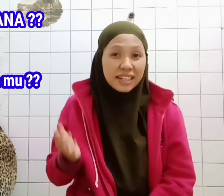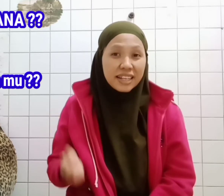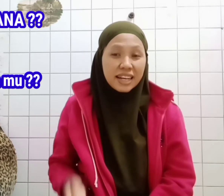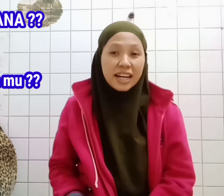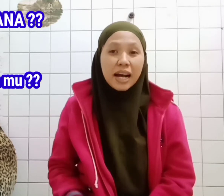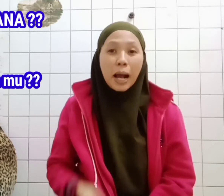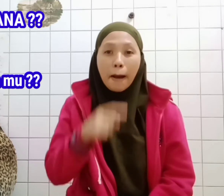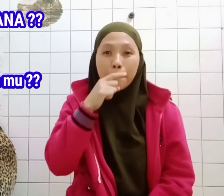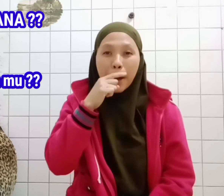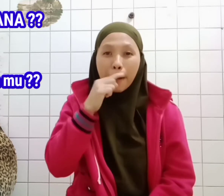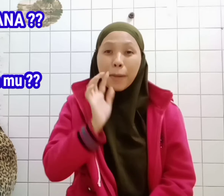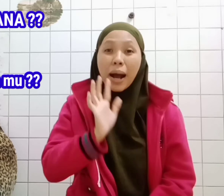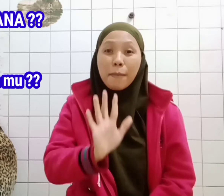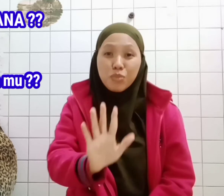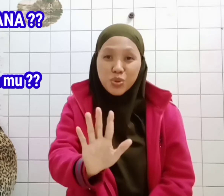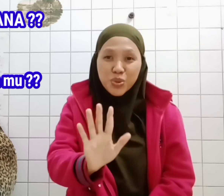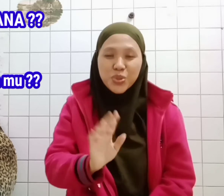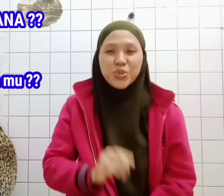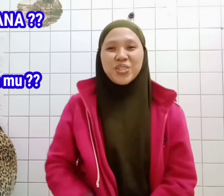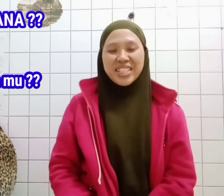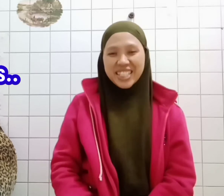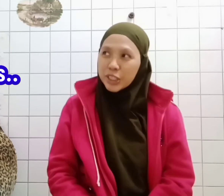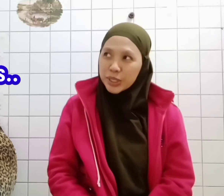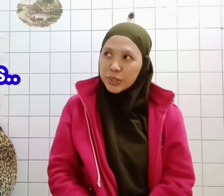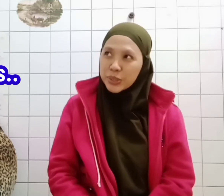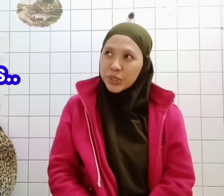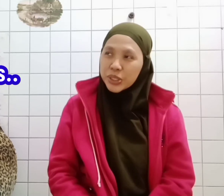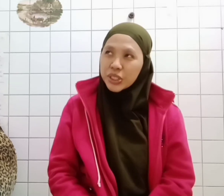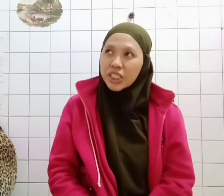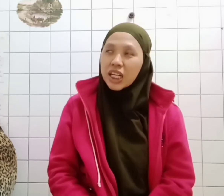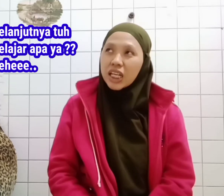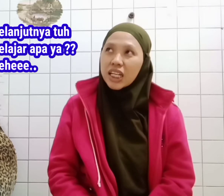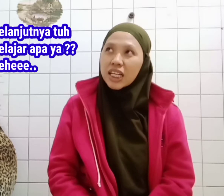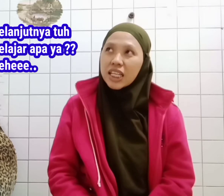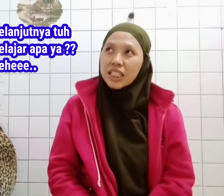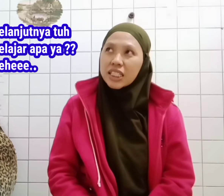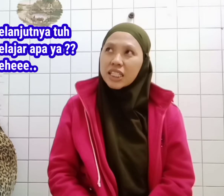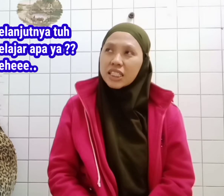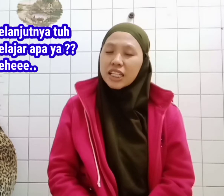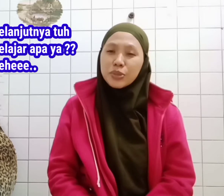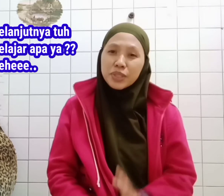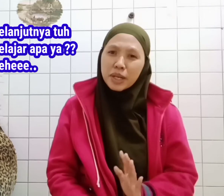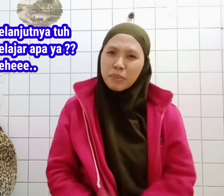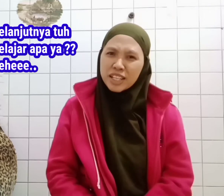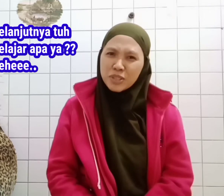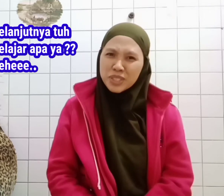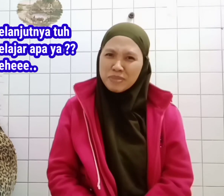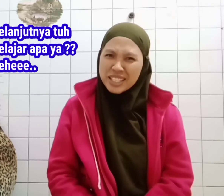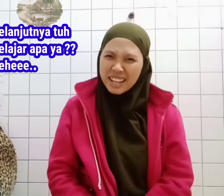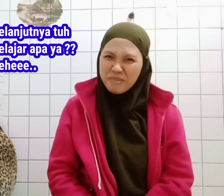Kemana bapakmu? Terus kata tanya yang selanjutnya kemarin tuh kita belajar apa